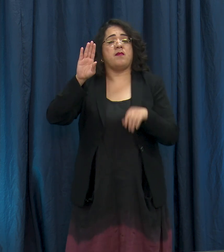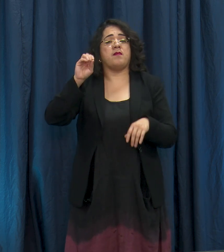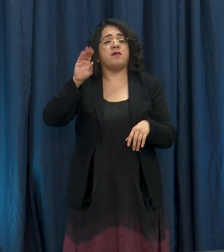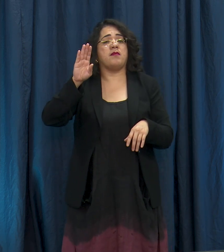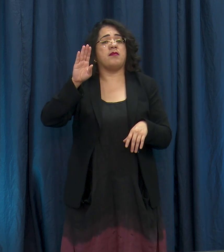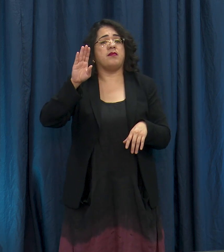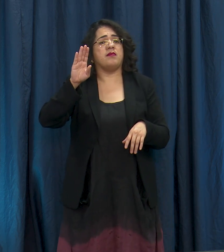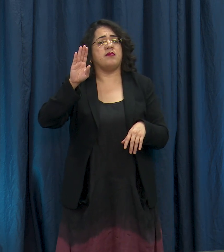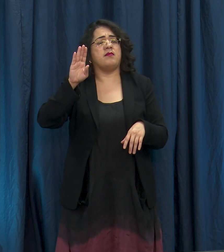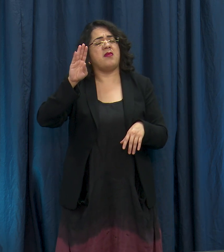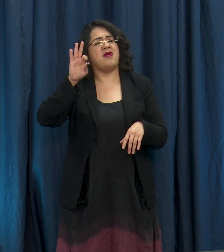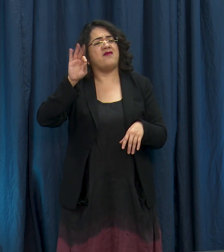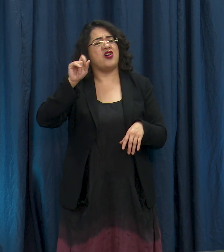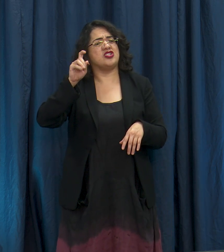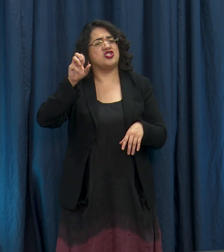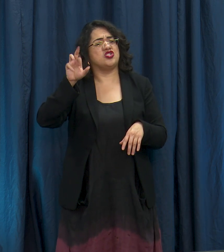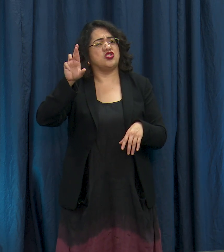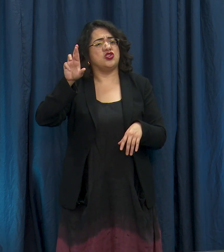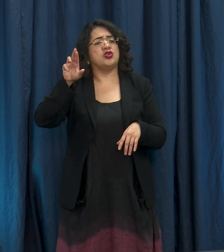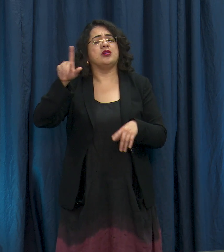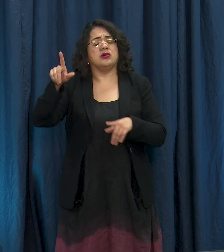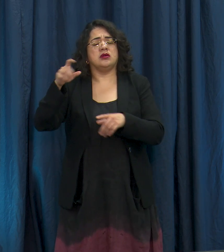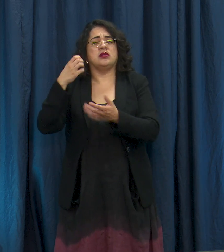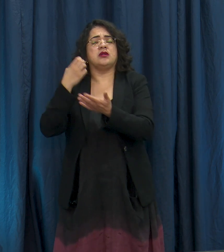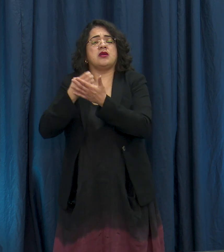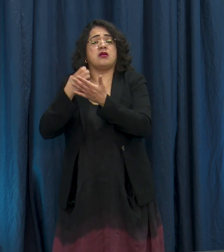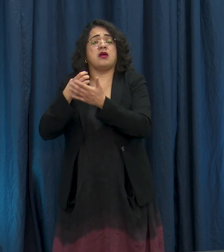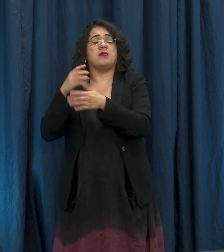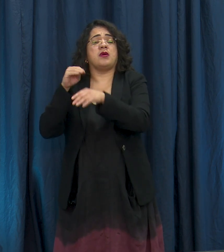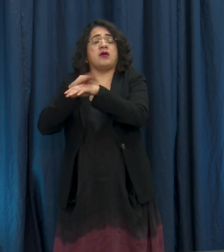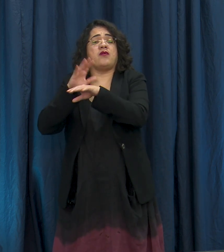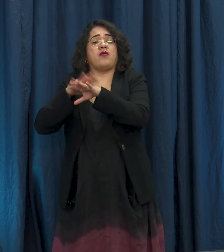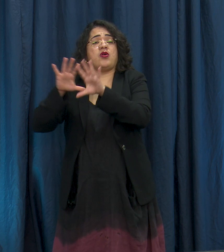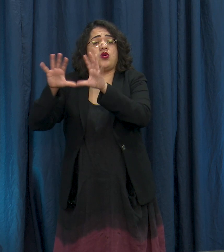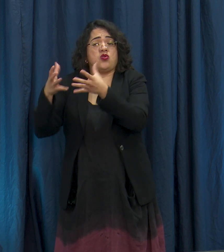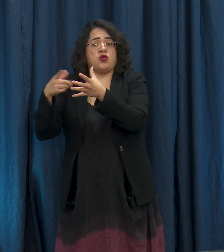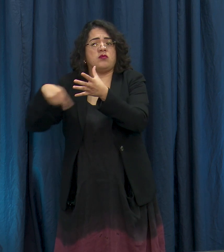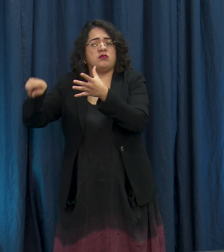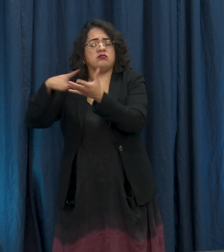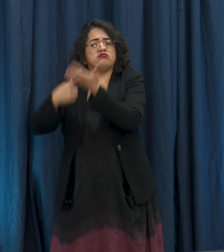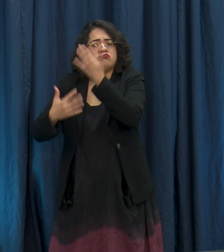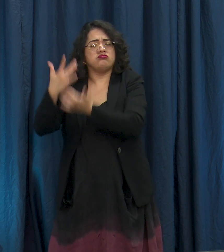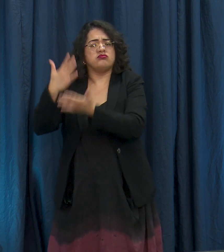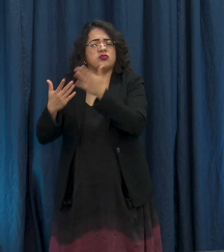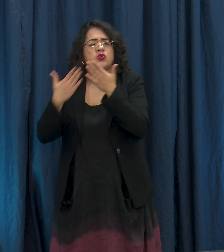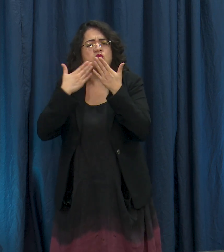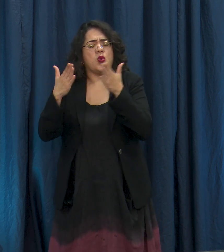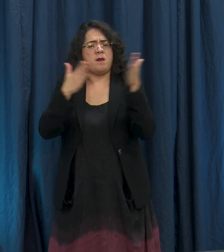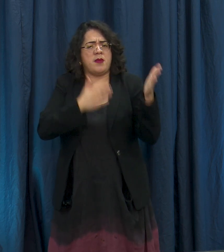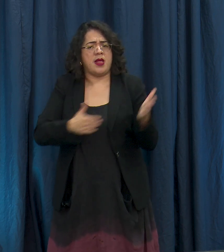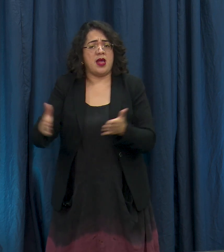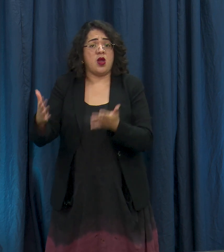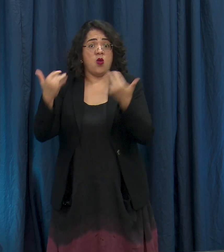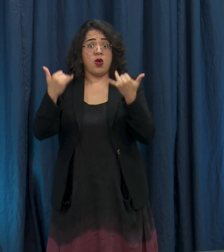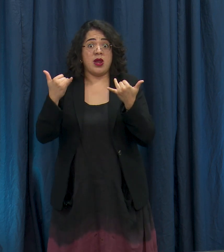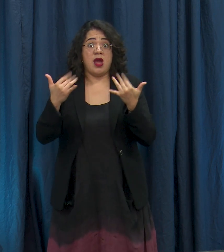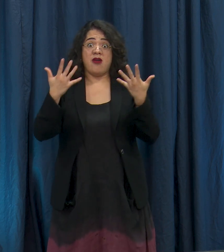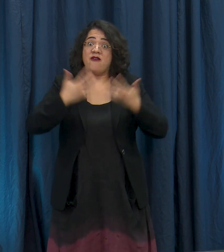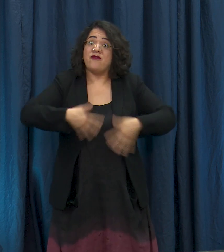para el reinicio de la economía de Long Beach. A este momento no tenemos un plan específico